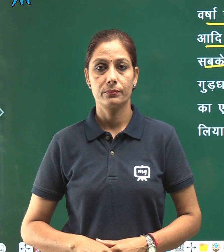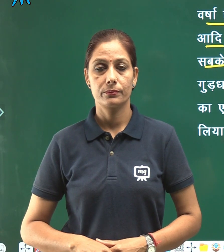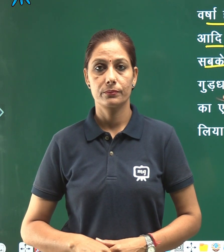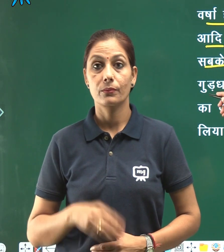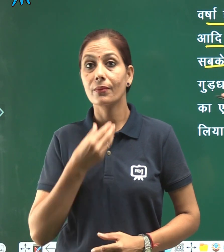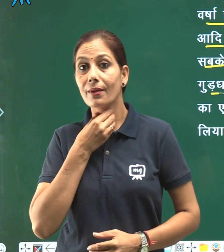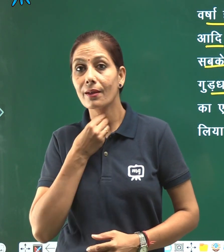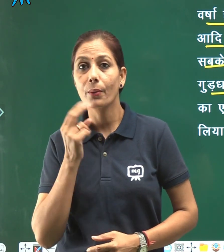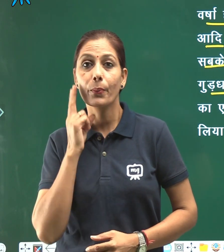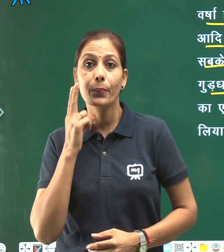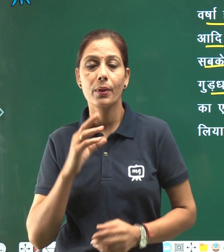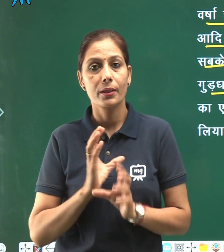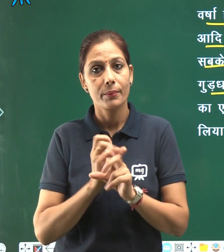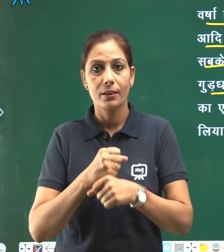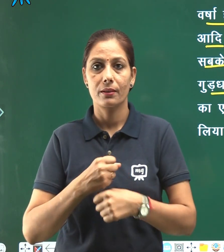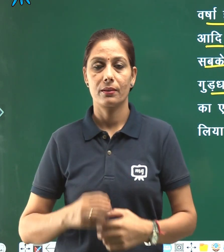गुड़धानी बनेगी।